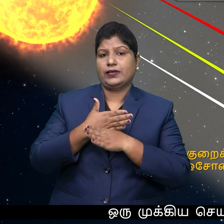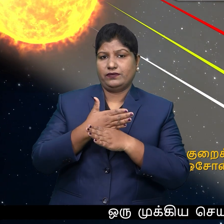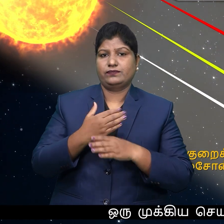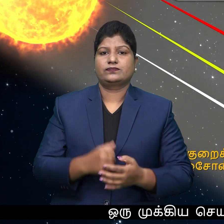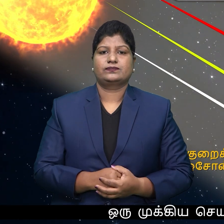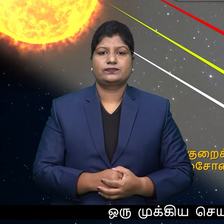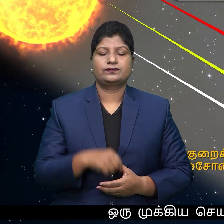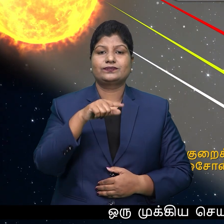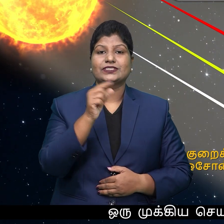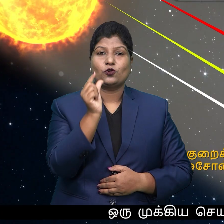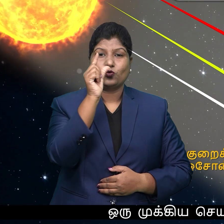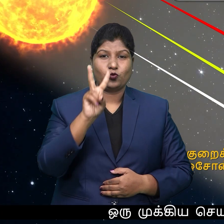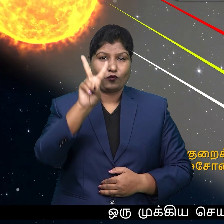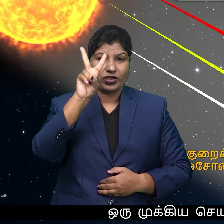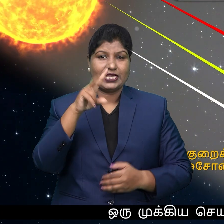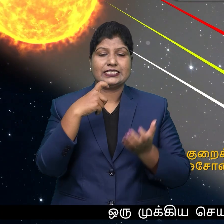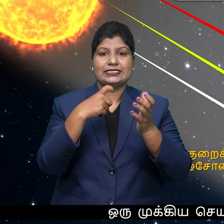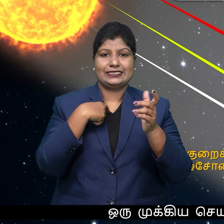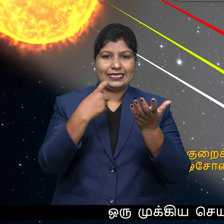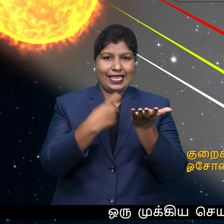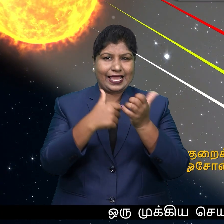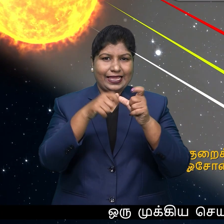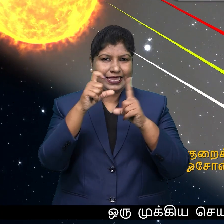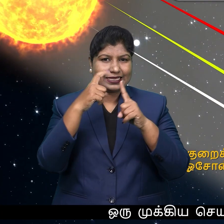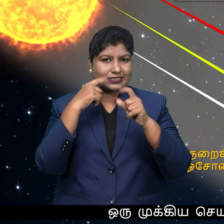ஒரு முக்கிய செயல்பாட்டை செய்கிறது.